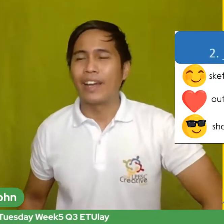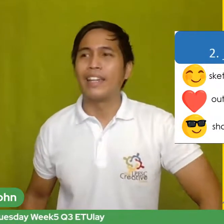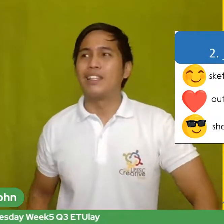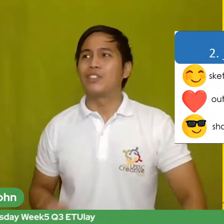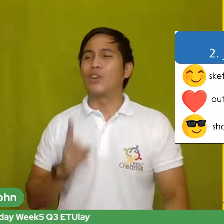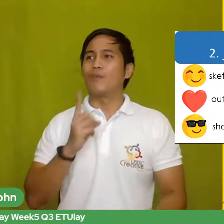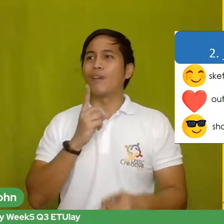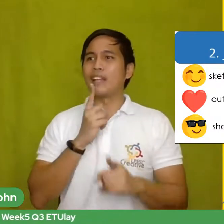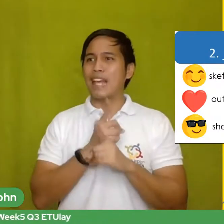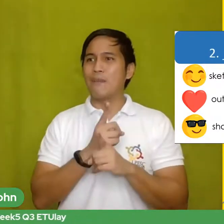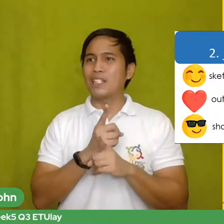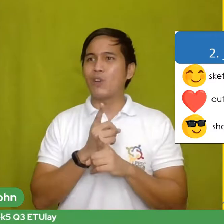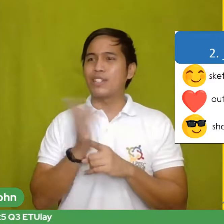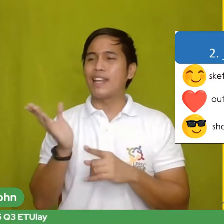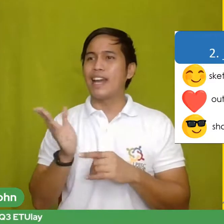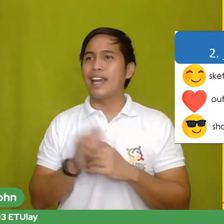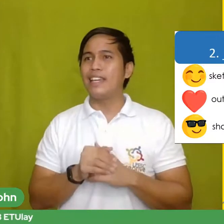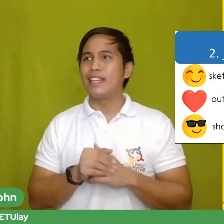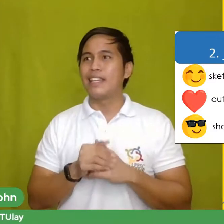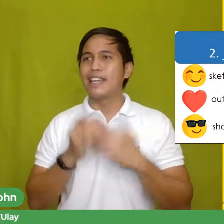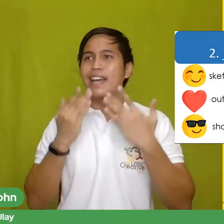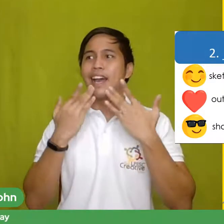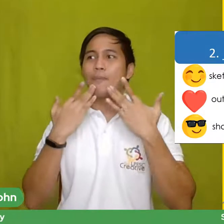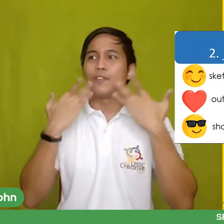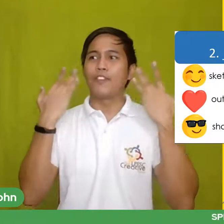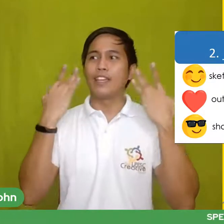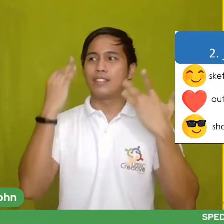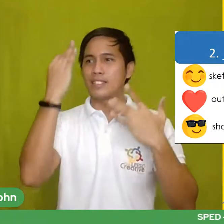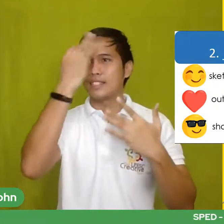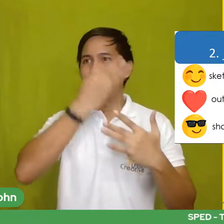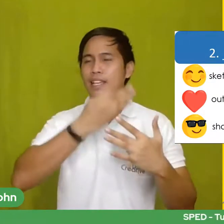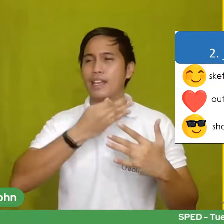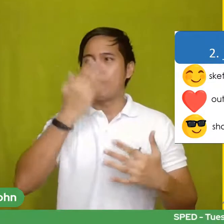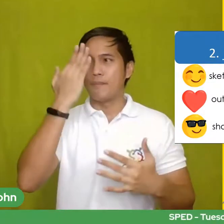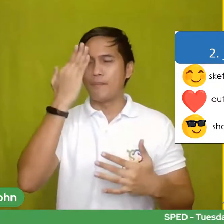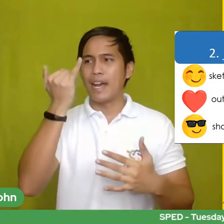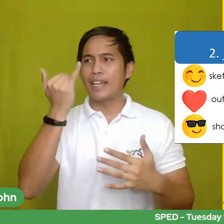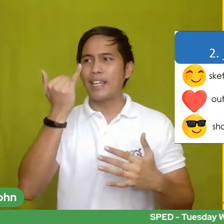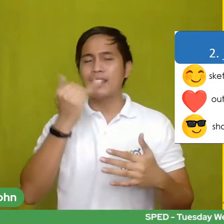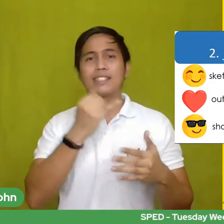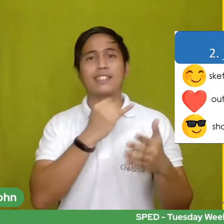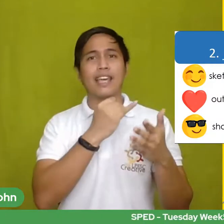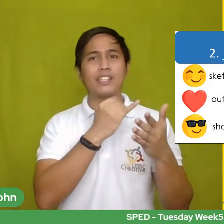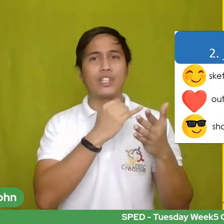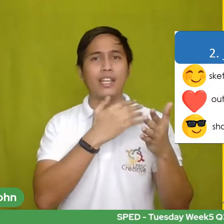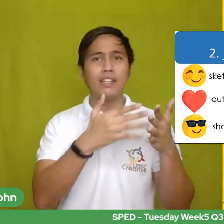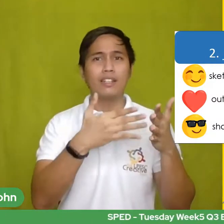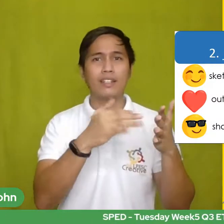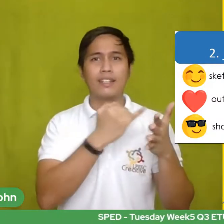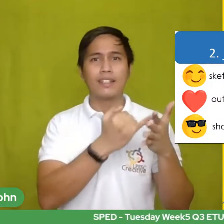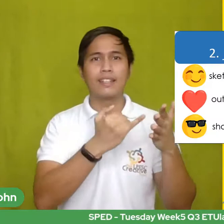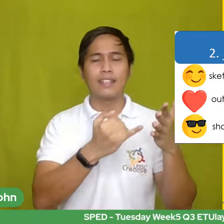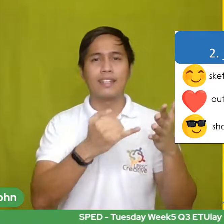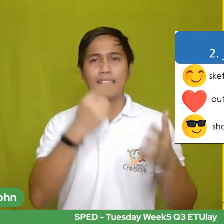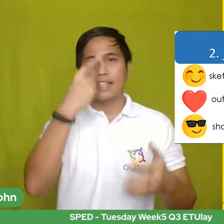Okay. So, ang tamang sagot dyan ay happy face. Bakit? Sketching?